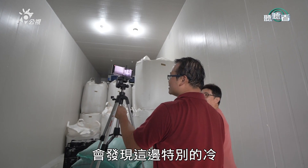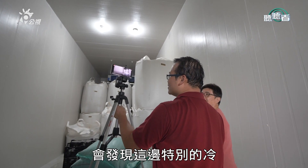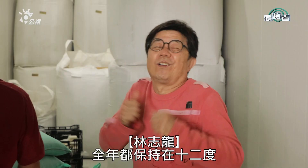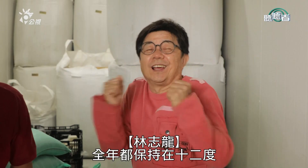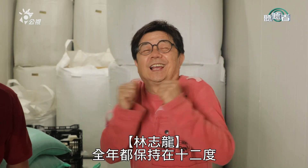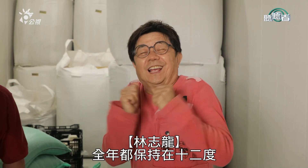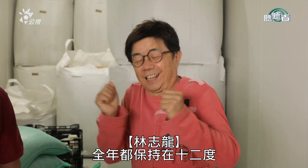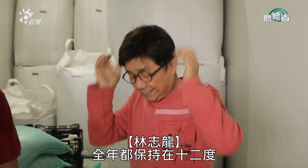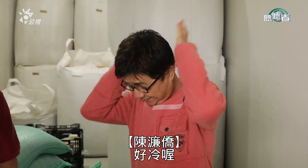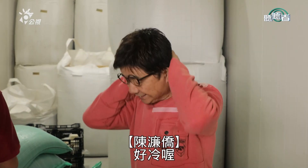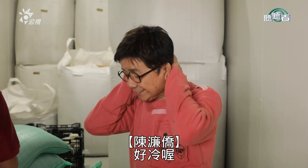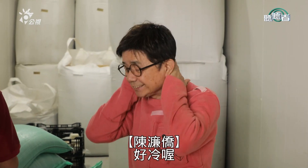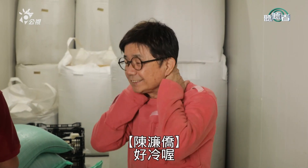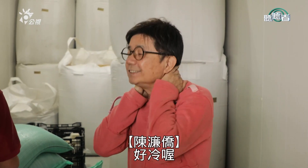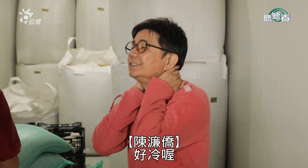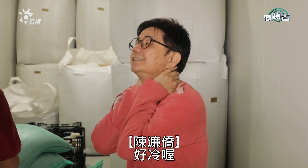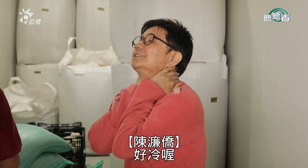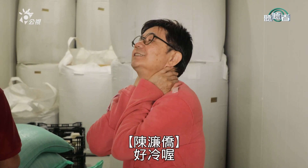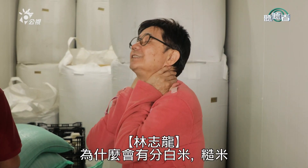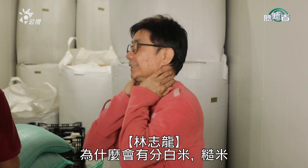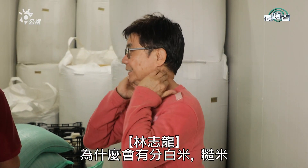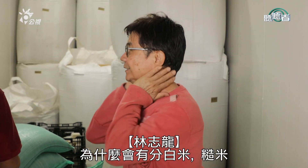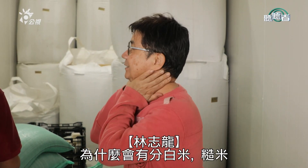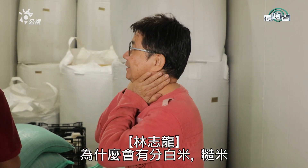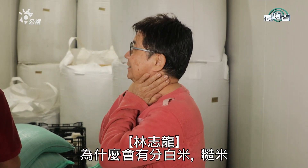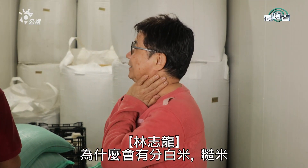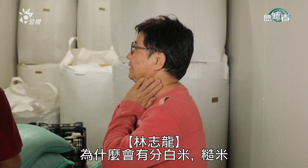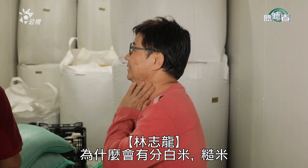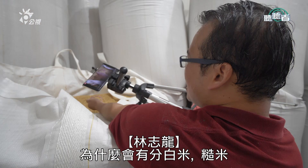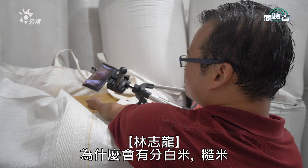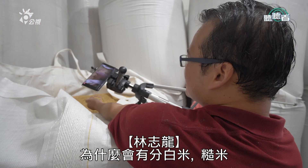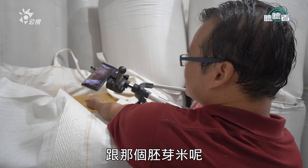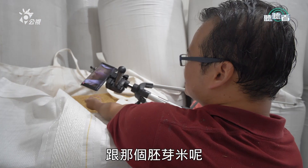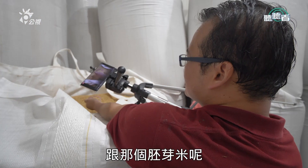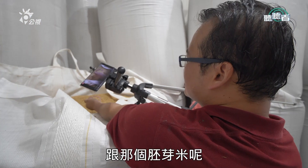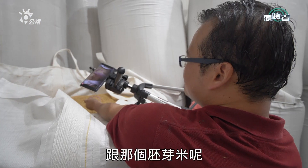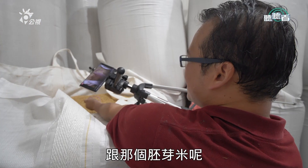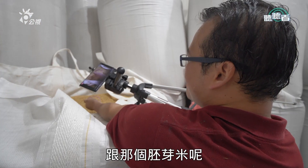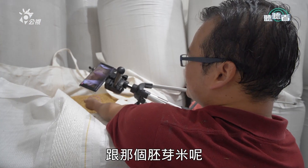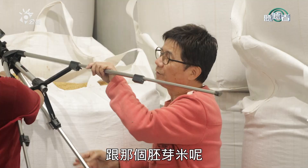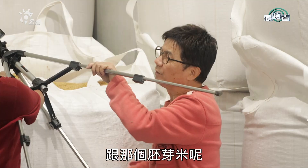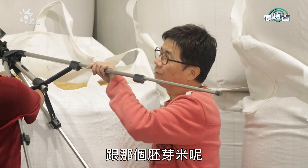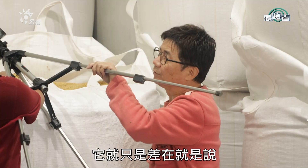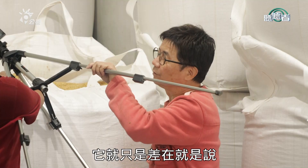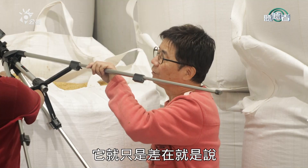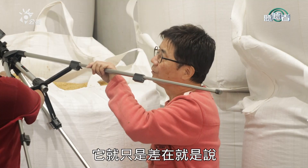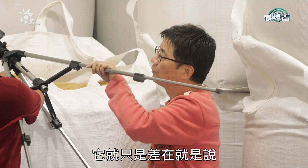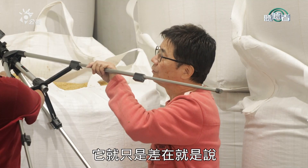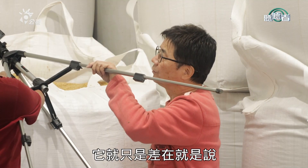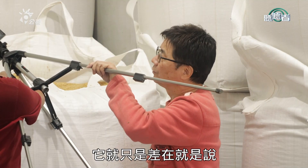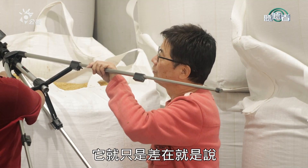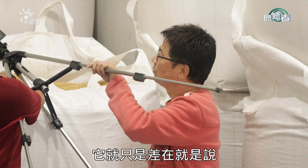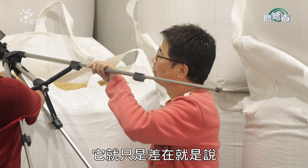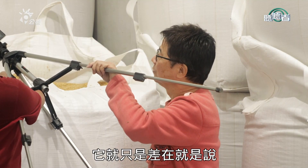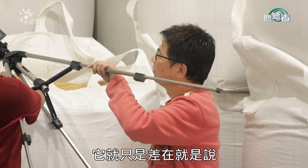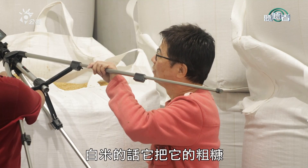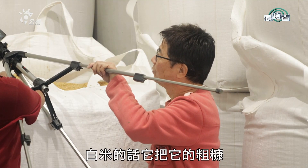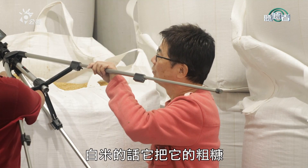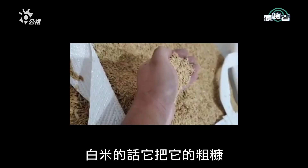冷，全年都保持在12度。为什么会有分白米、糙米跟那个胚芽米呢？它就是差在，就是说白米的话，